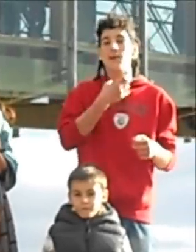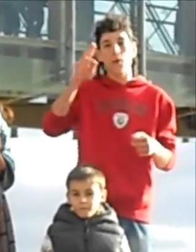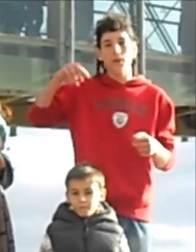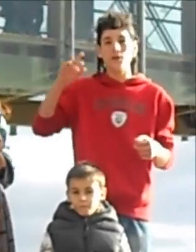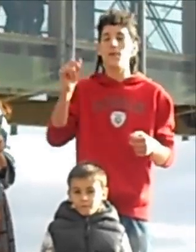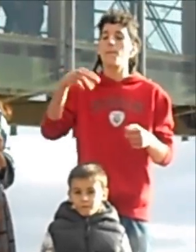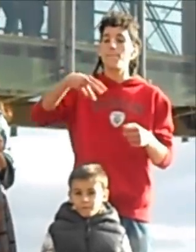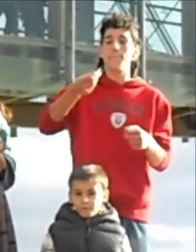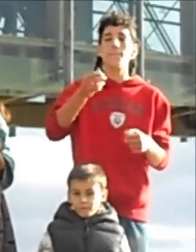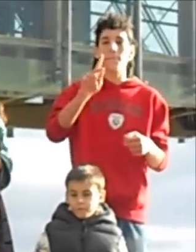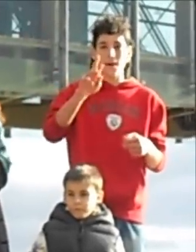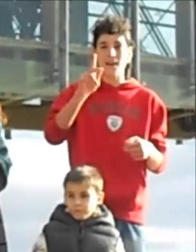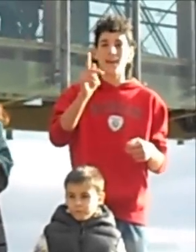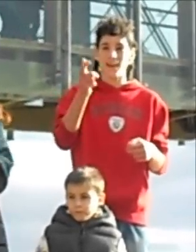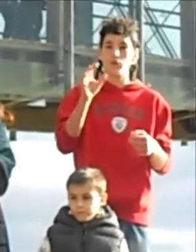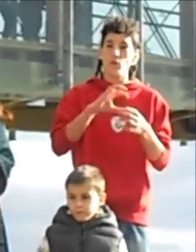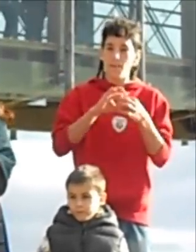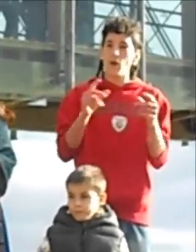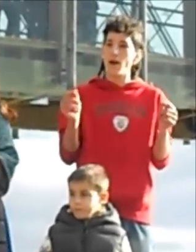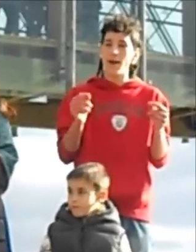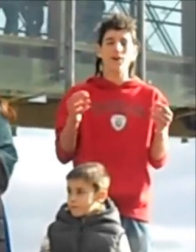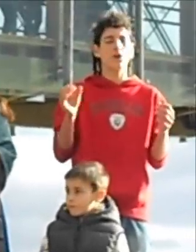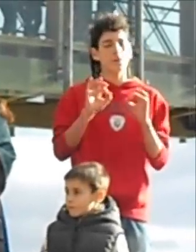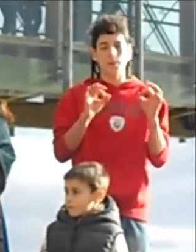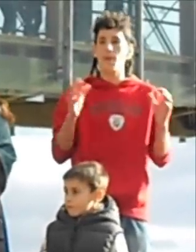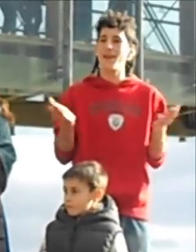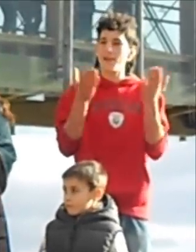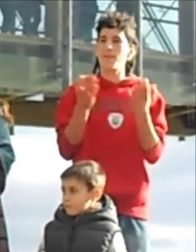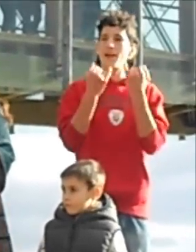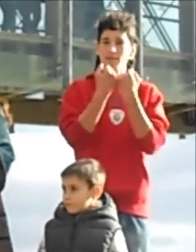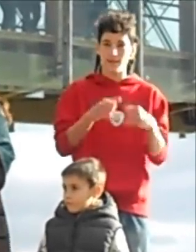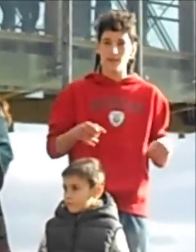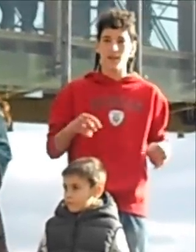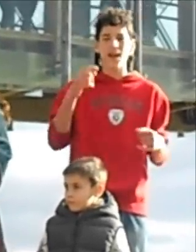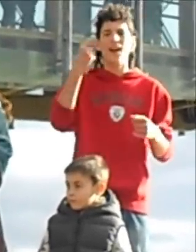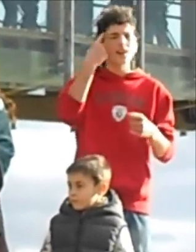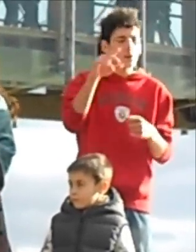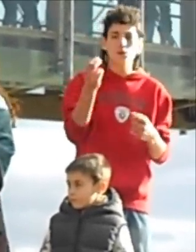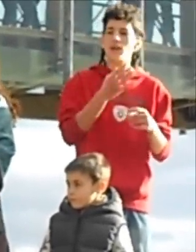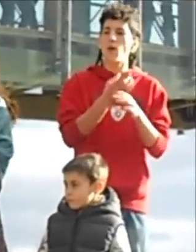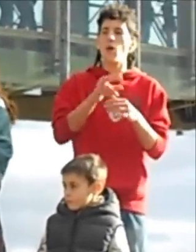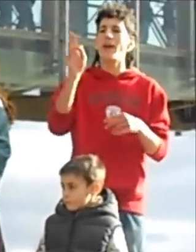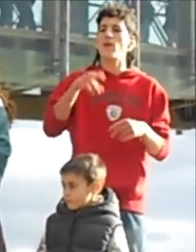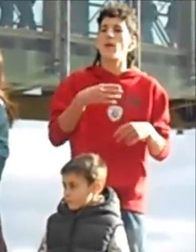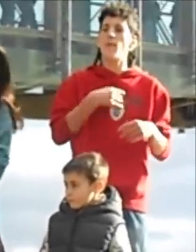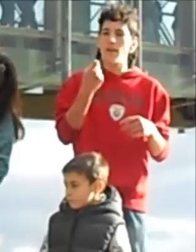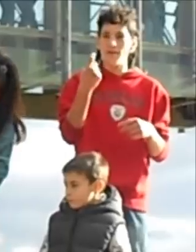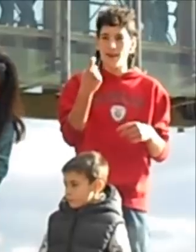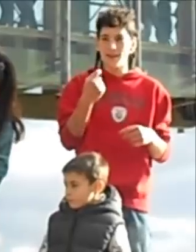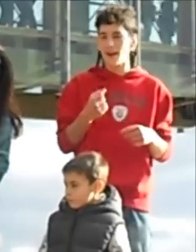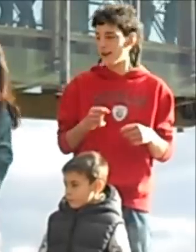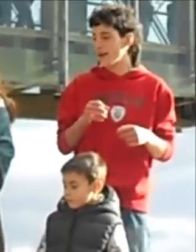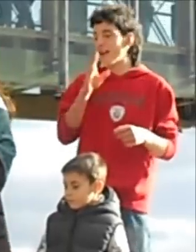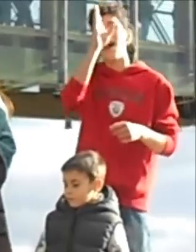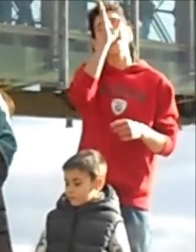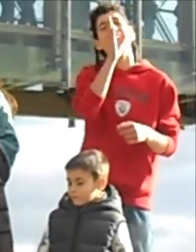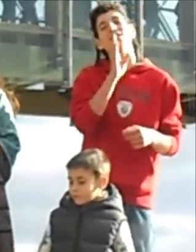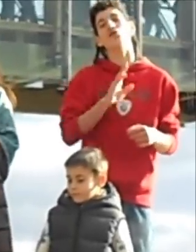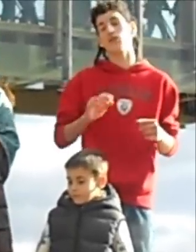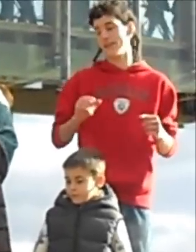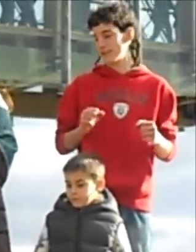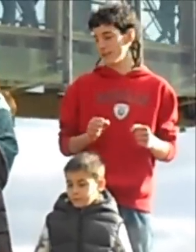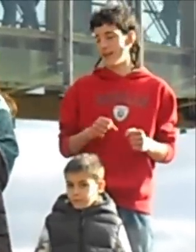cangrejo, para animar el festejo se han preparado. ¿Adivináis cuál es el juego que nunca puede faltar? El